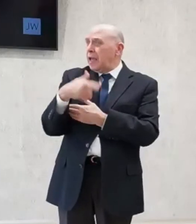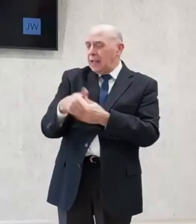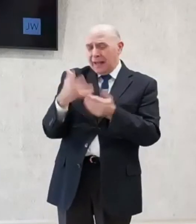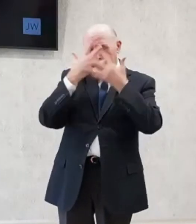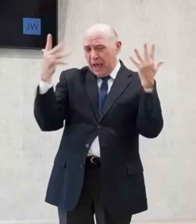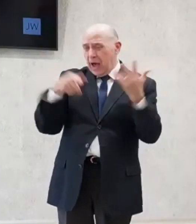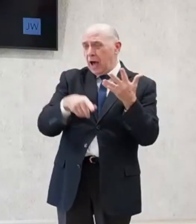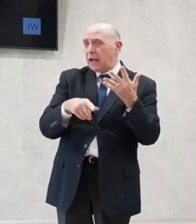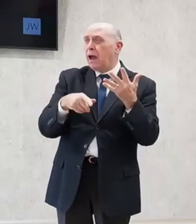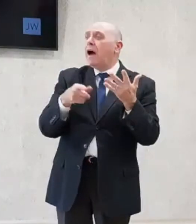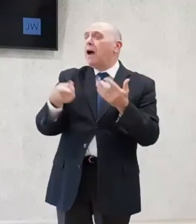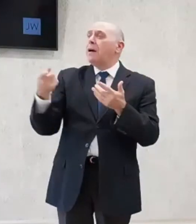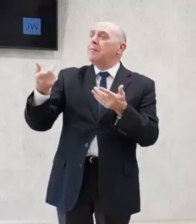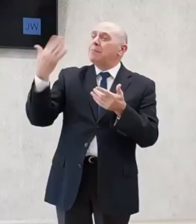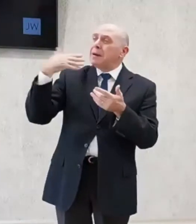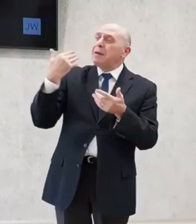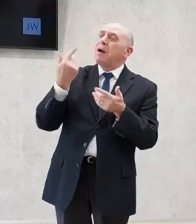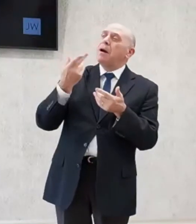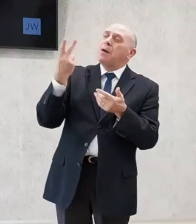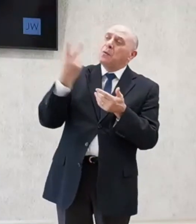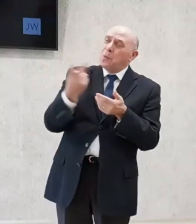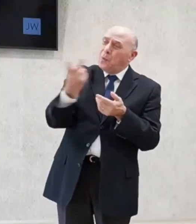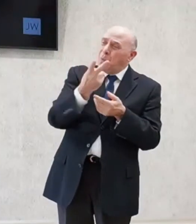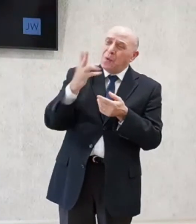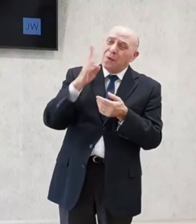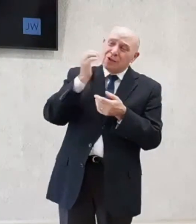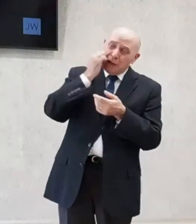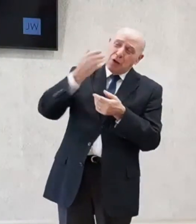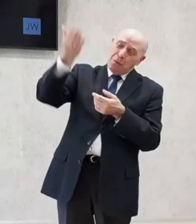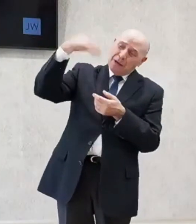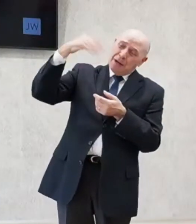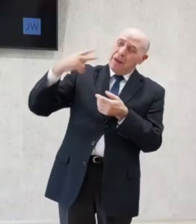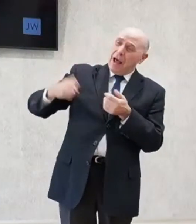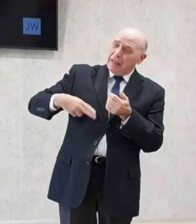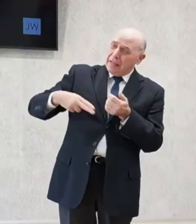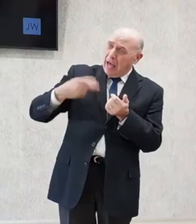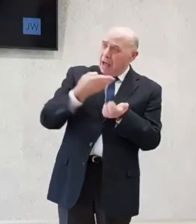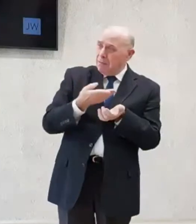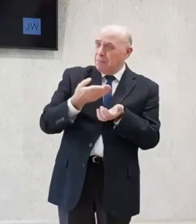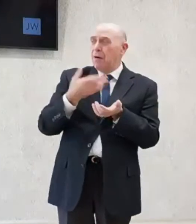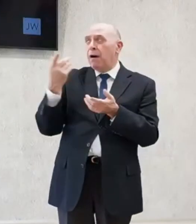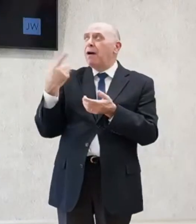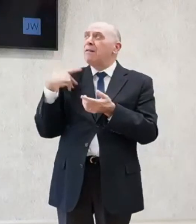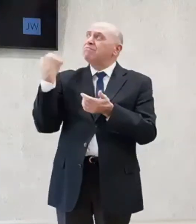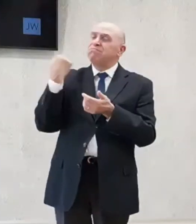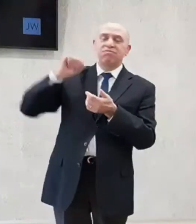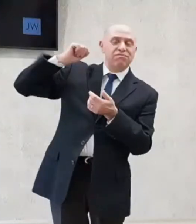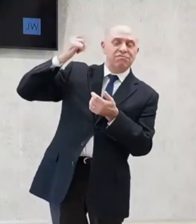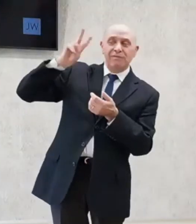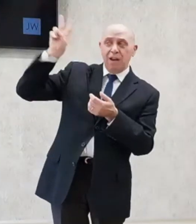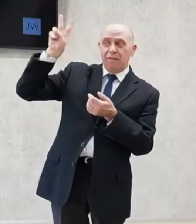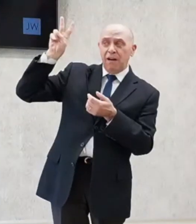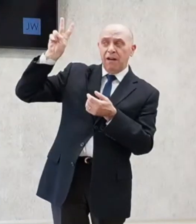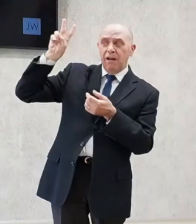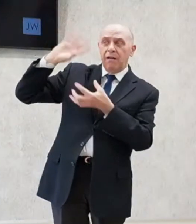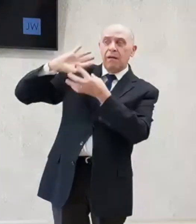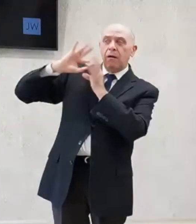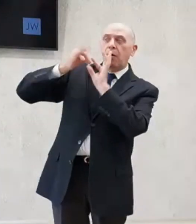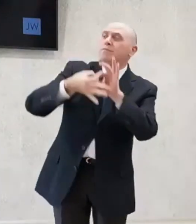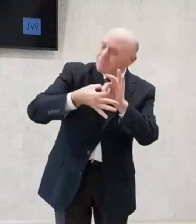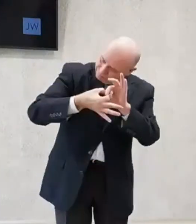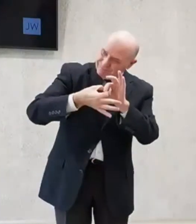della disubbidienza a Geova del nostro primo genitore Adamo che ha causato a tutti noi suoi discendenti